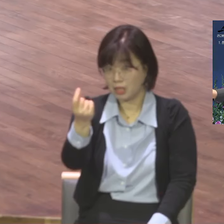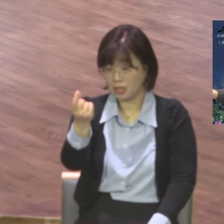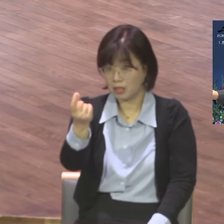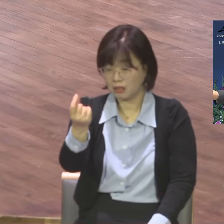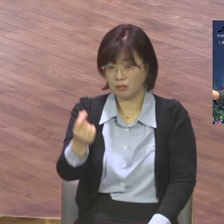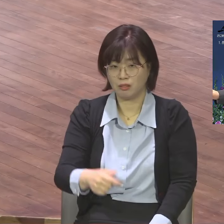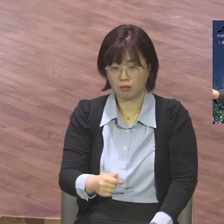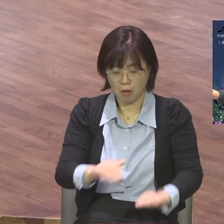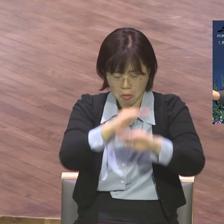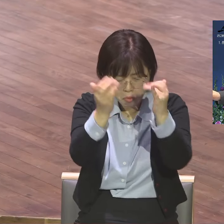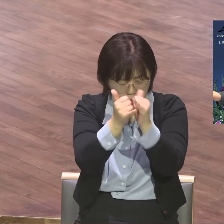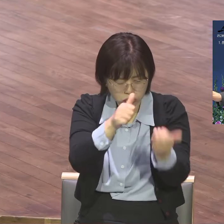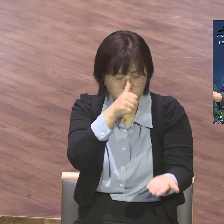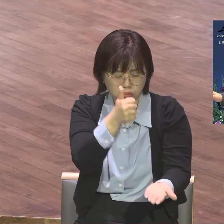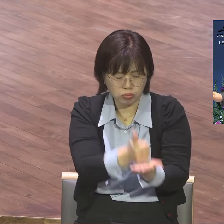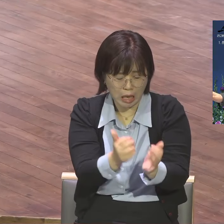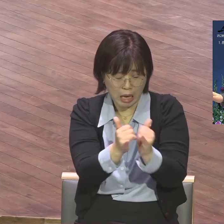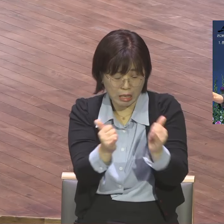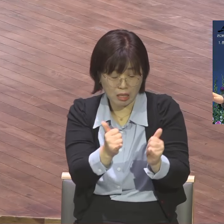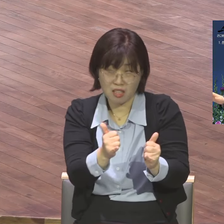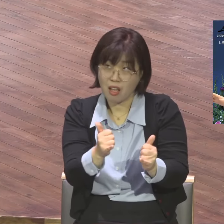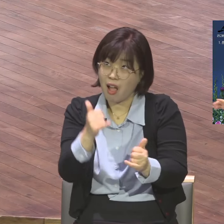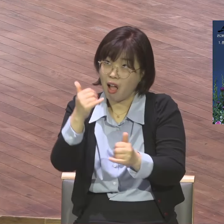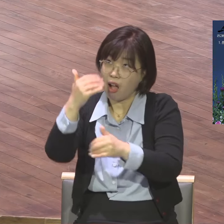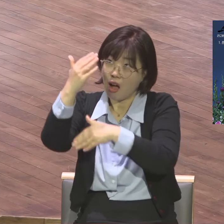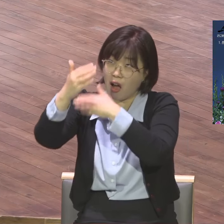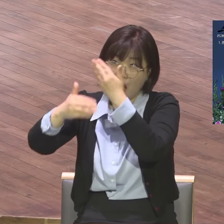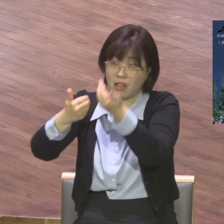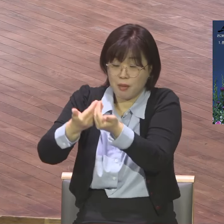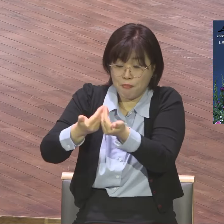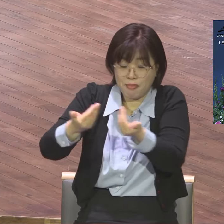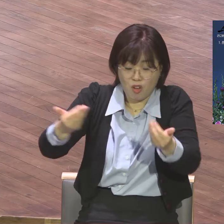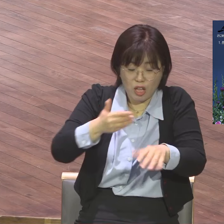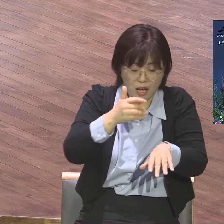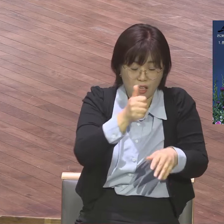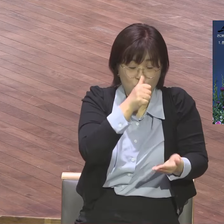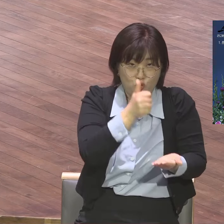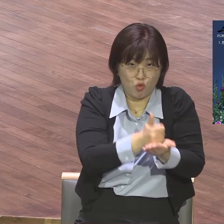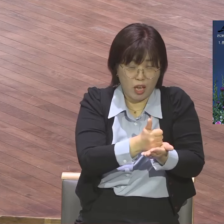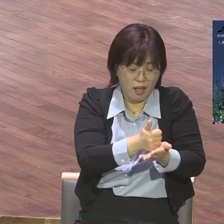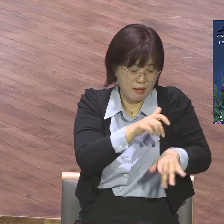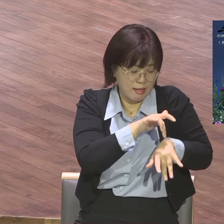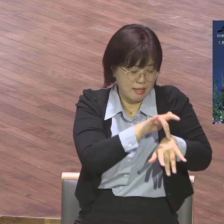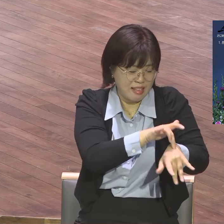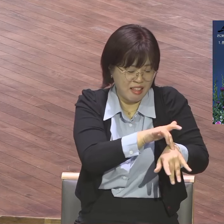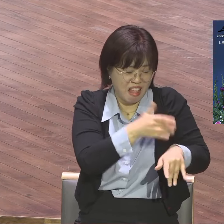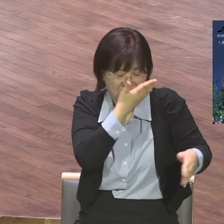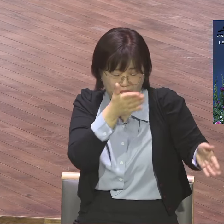결국 영원한 멸망길, 이거 알기 때문에 미치는 겁니다. 복음 가진 사람들 가만 못 있어요.